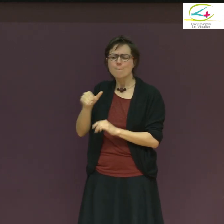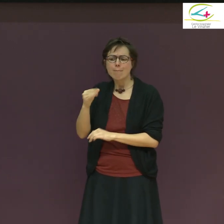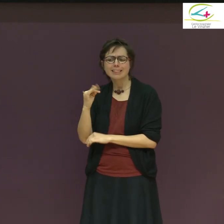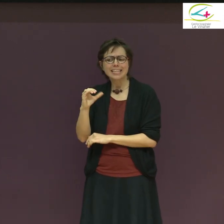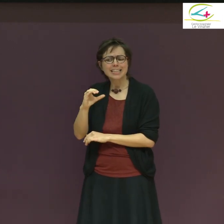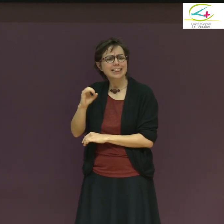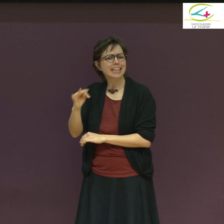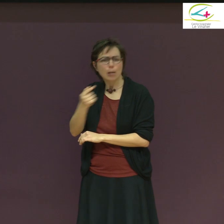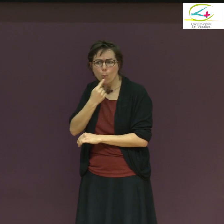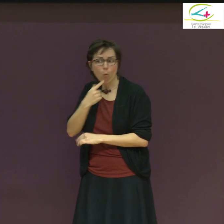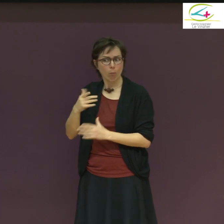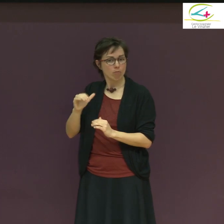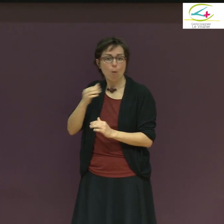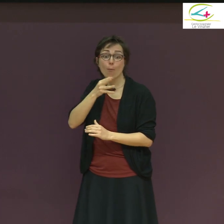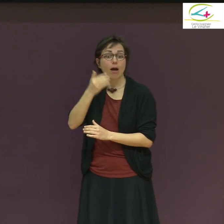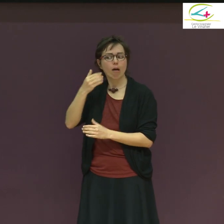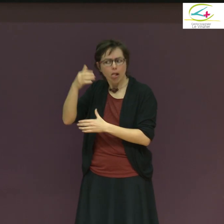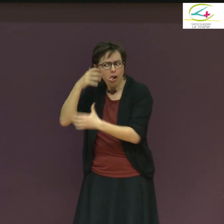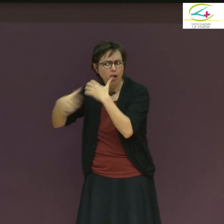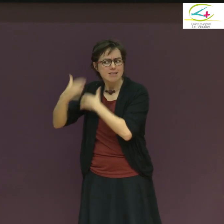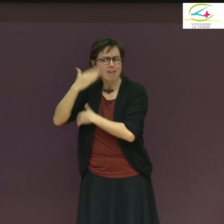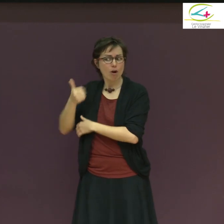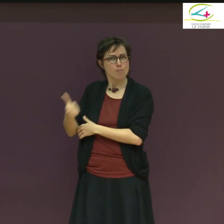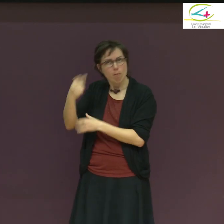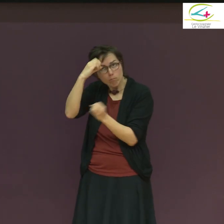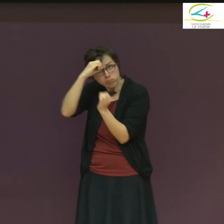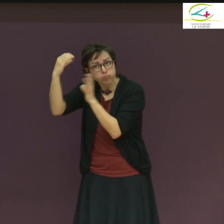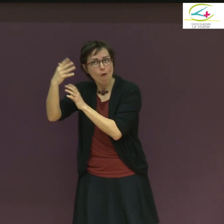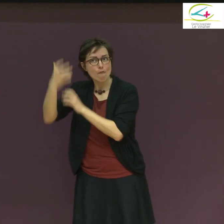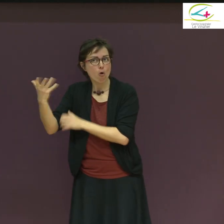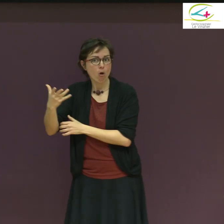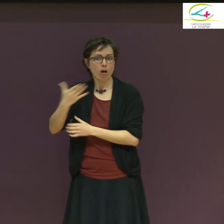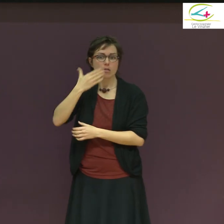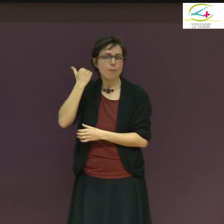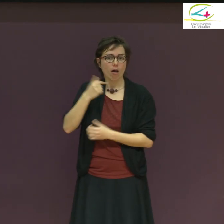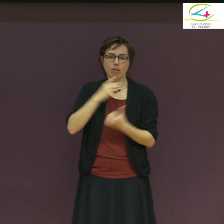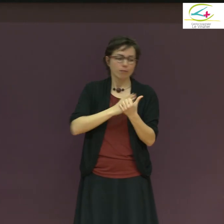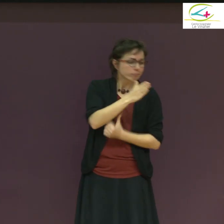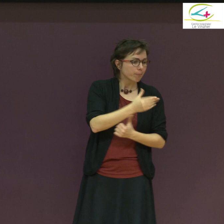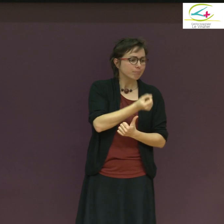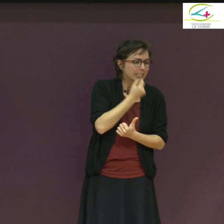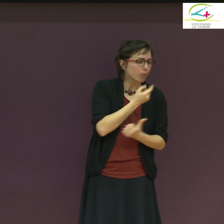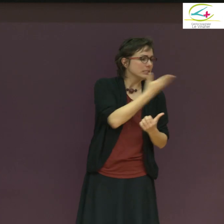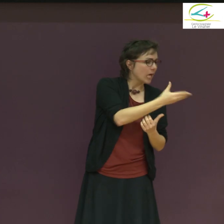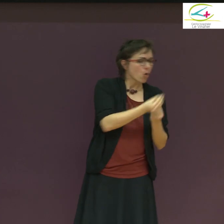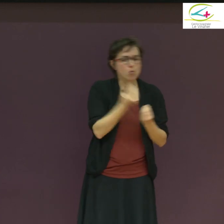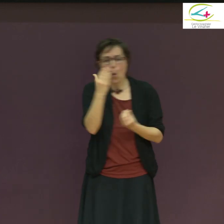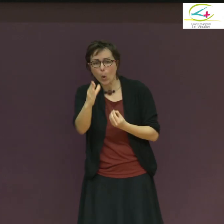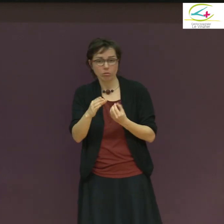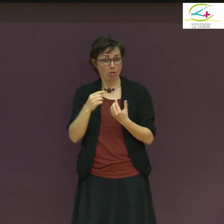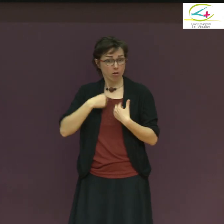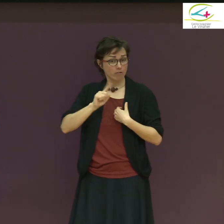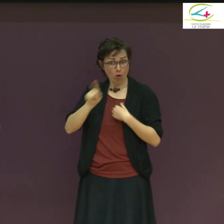ce que les gens pensaient de ce que pouvait faire tel ou tel médicament, tel ou tel produit. Il faut aller leur